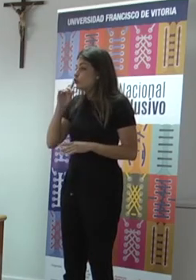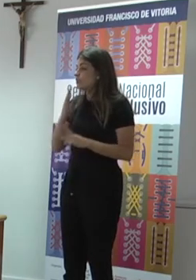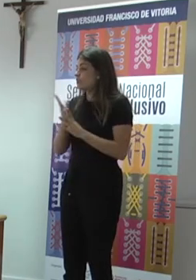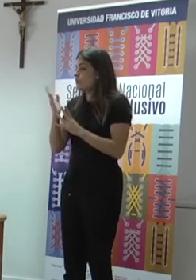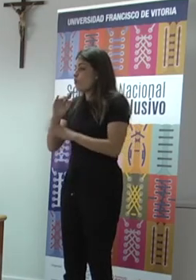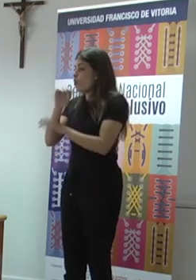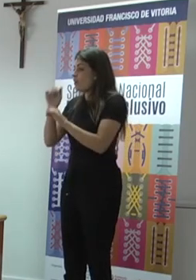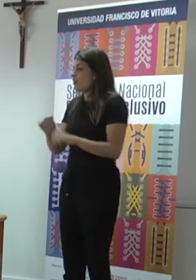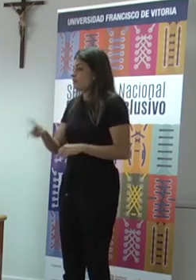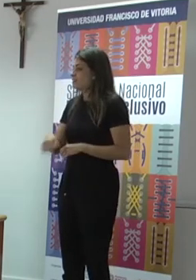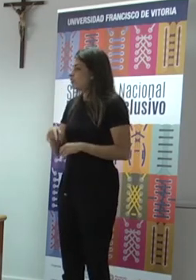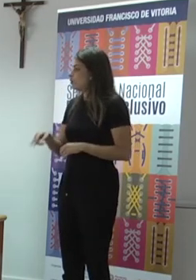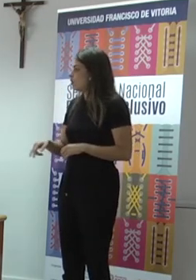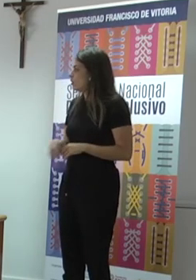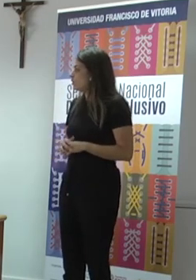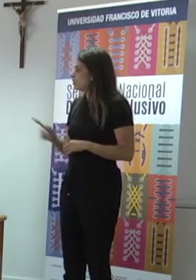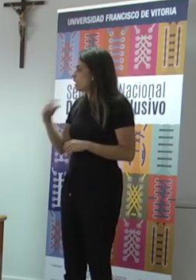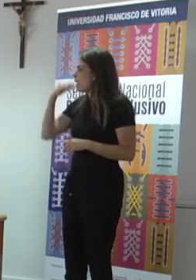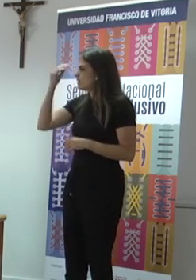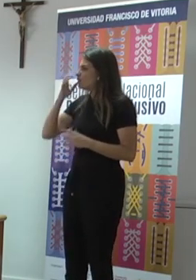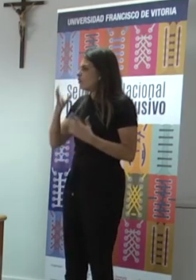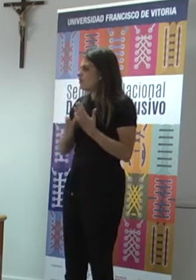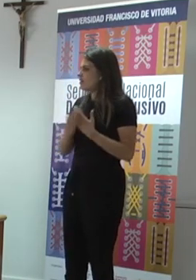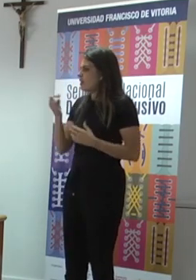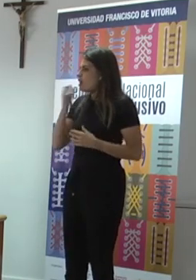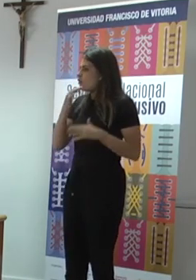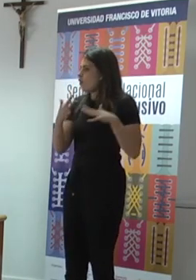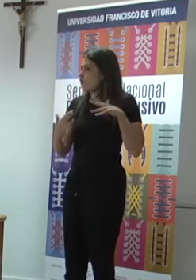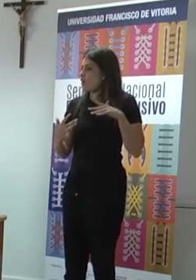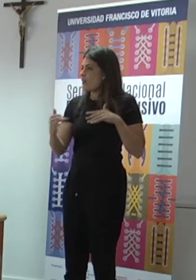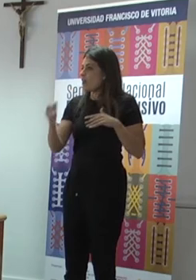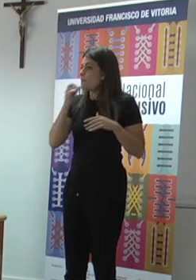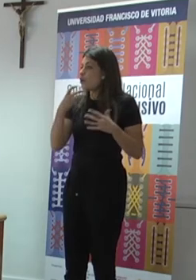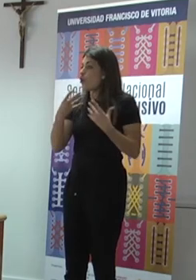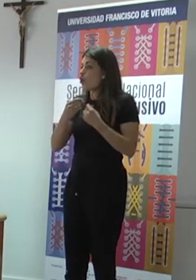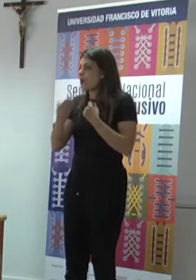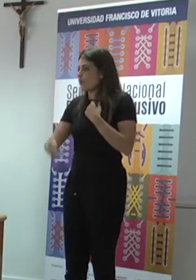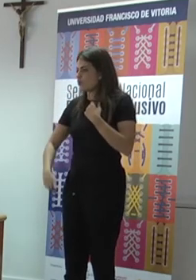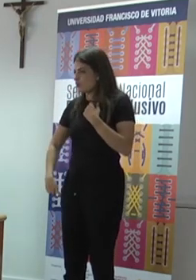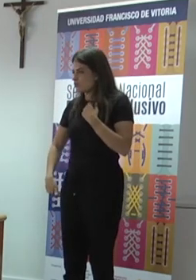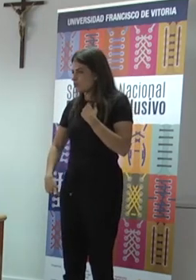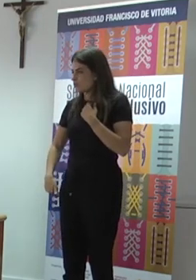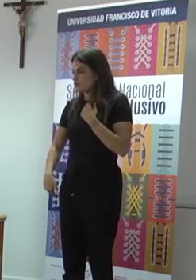alguna. No, es que claro, está pensando en la federación, claro, tenemos el fútbol, pero para amputados, claro. Ya me han dicho que no hay.